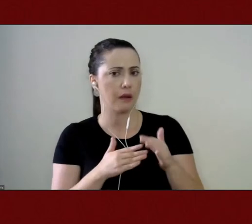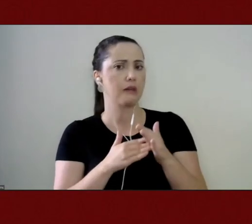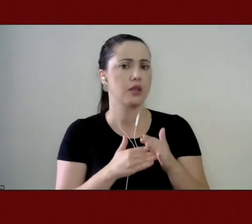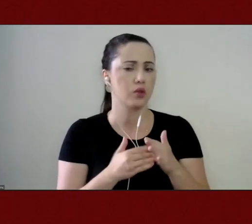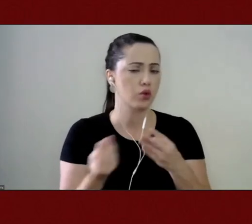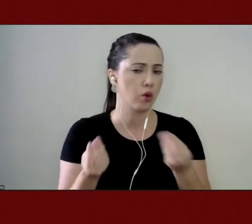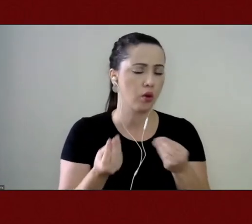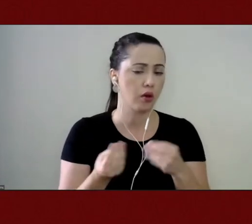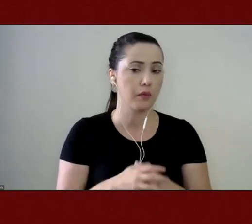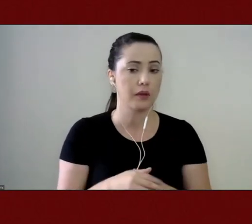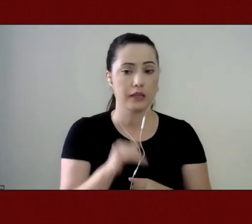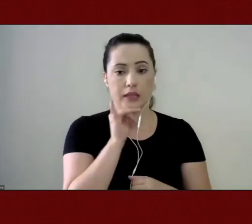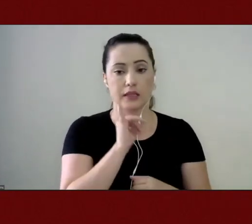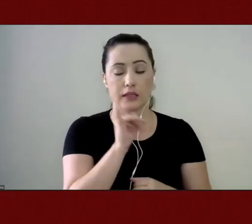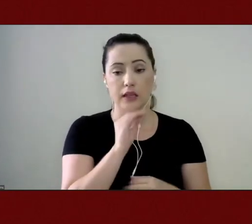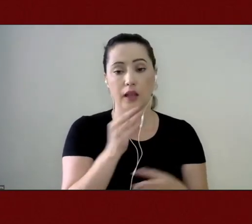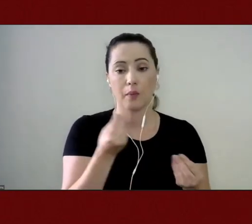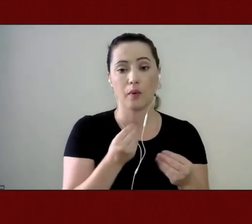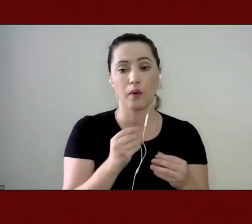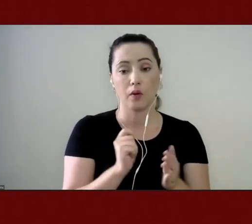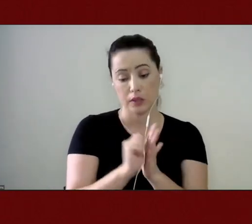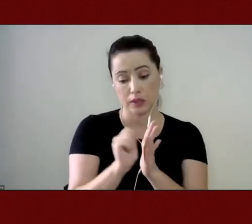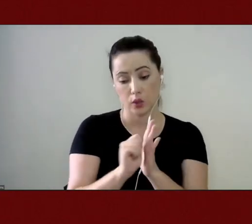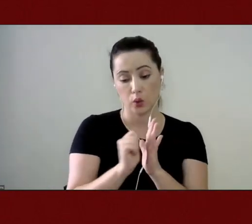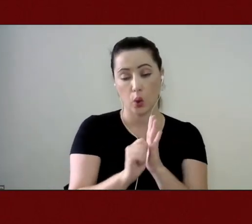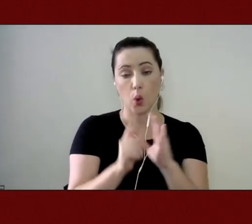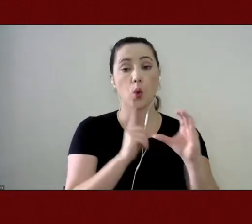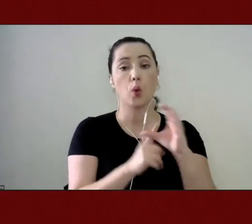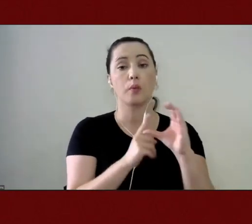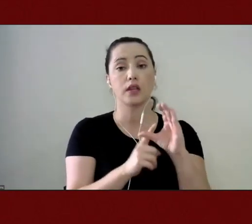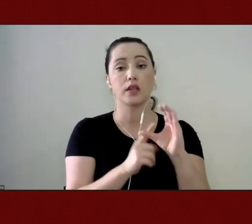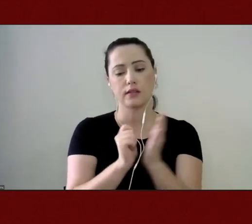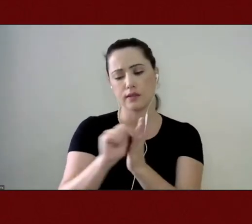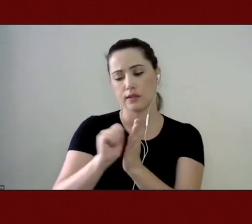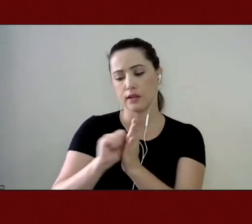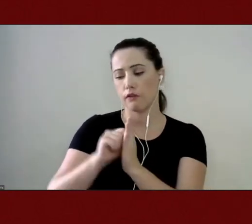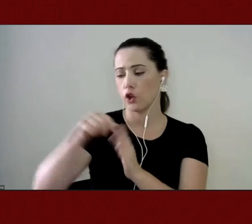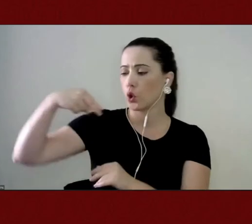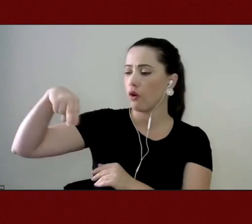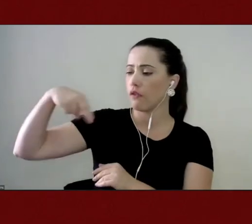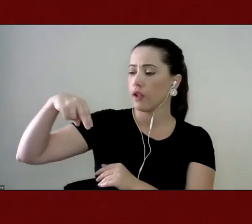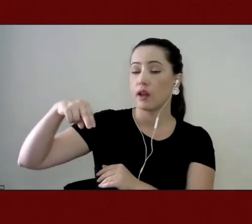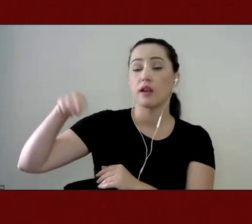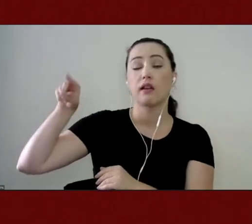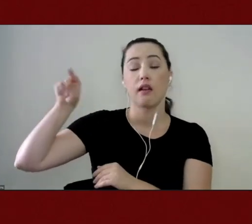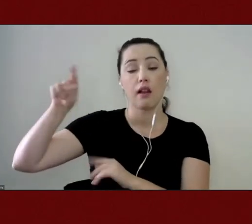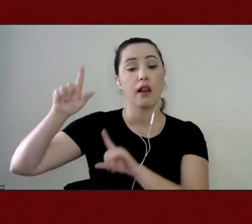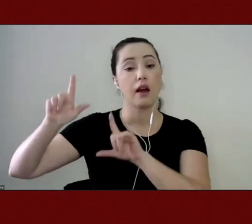escrevia novelas para a Rede Globo? Né? Então, a historiografia tem trabalhado muito, né,